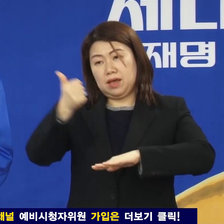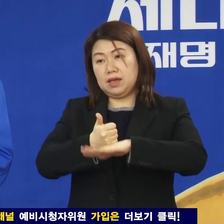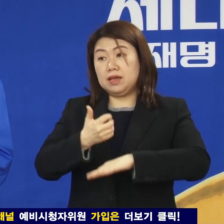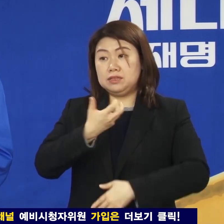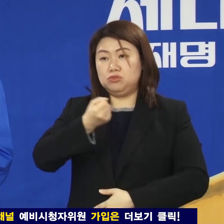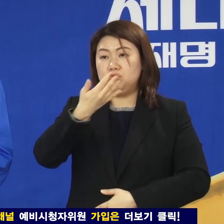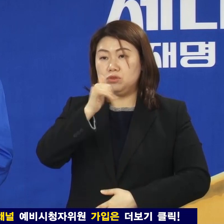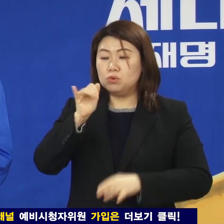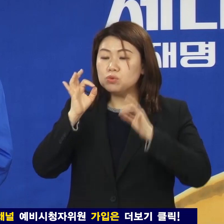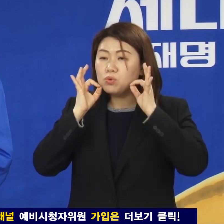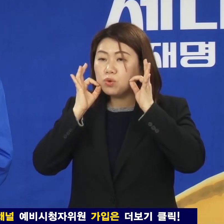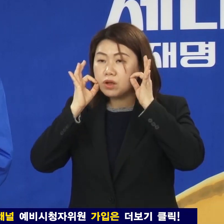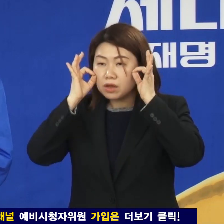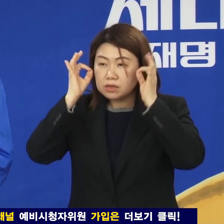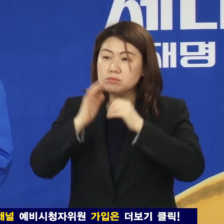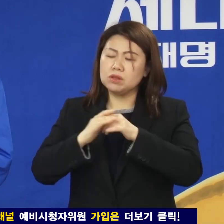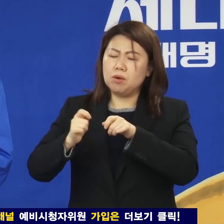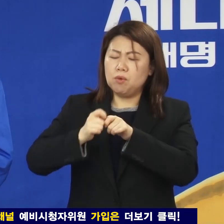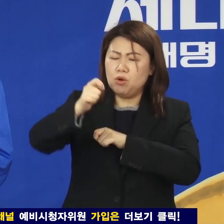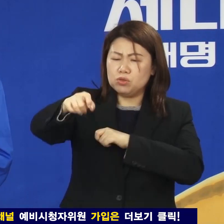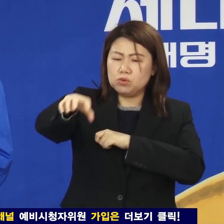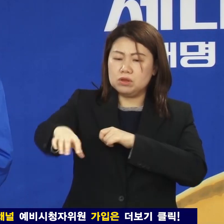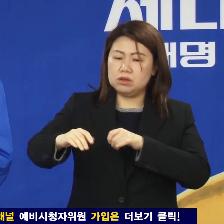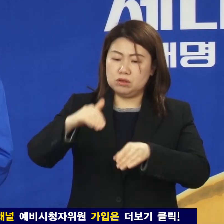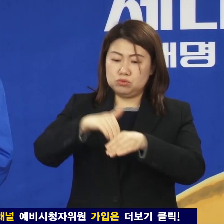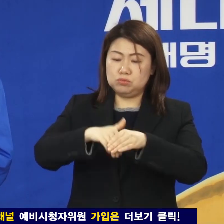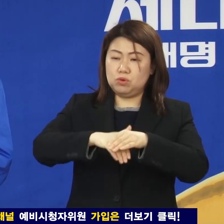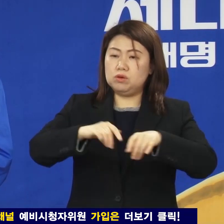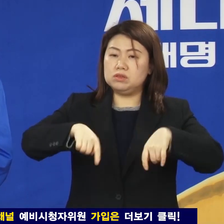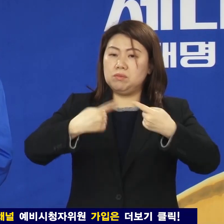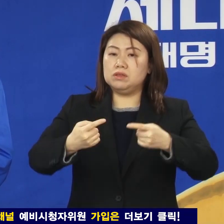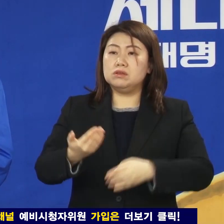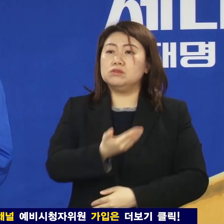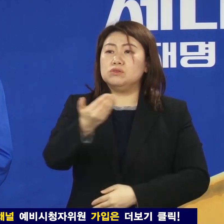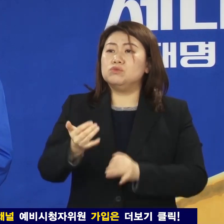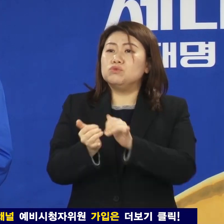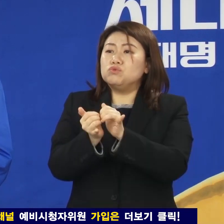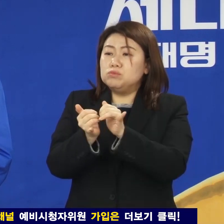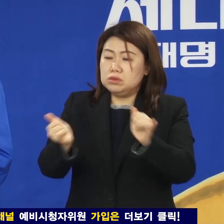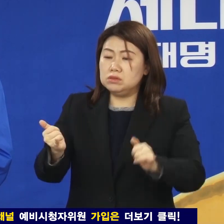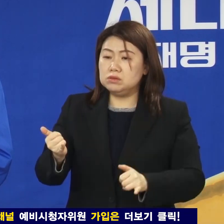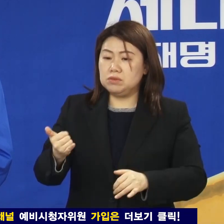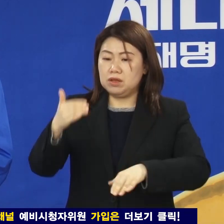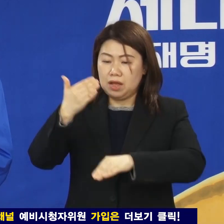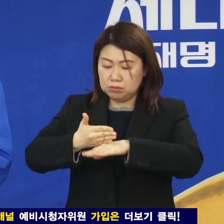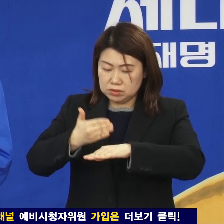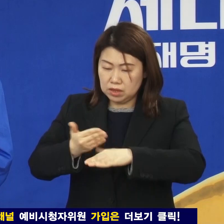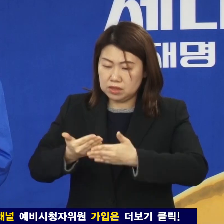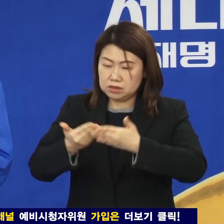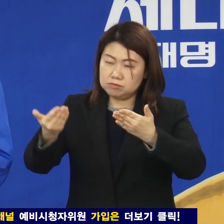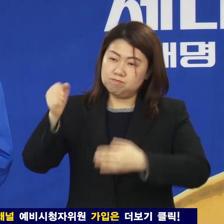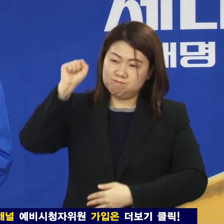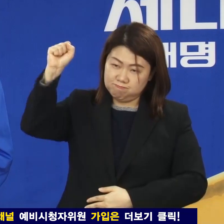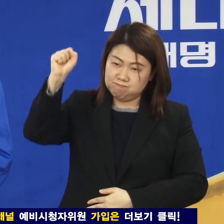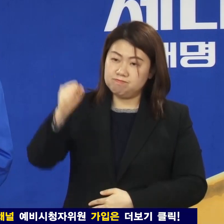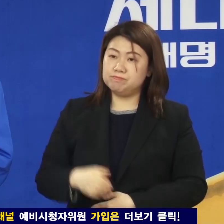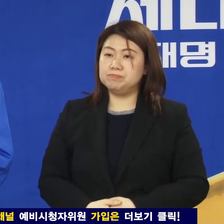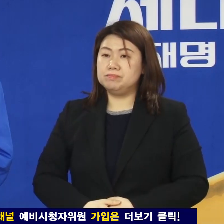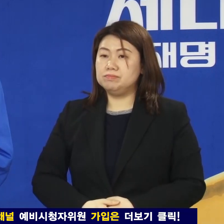노력하겠습니다 이용 말리 에서도 투표에 참여해주신 국민 여러분의 주권 행사의 감사드리며 응원합니다